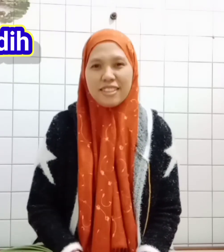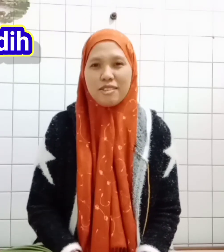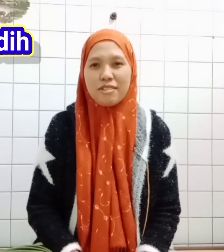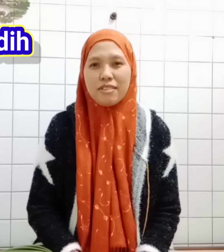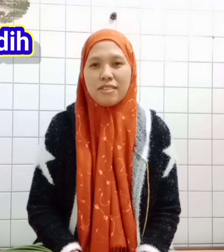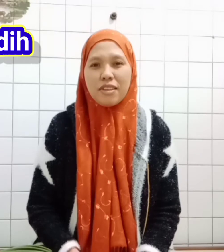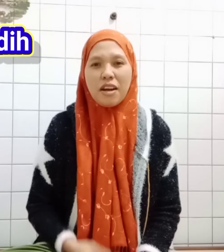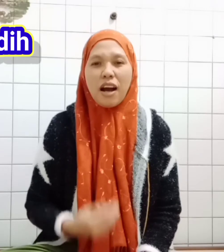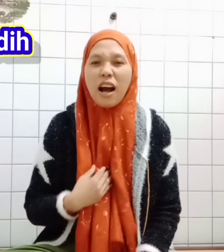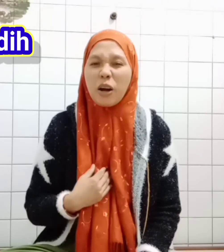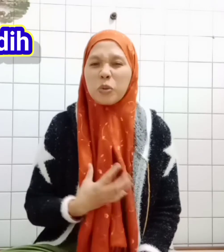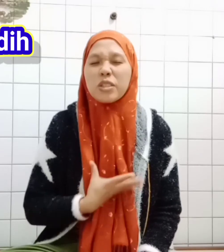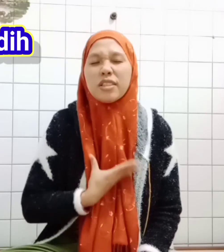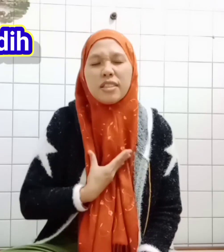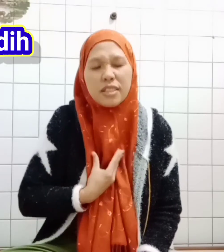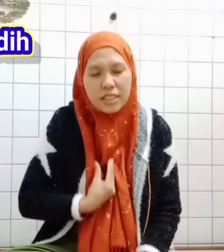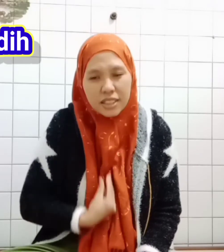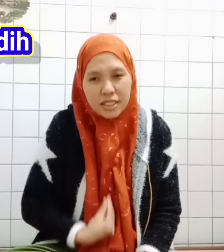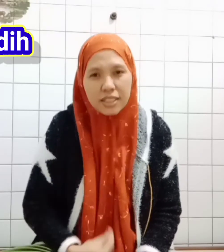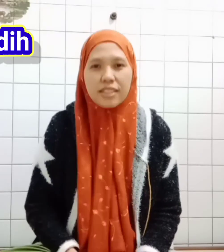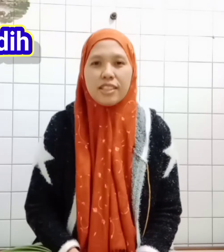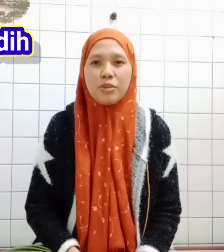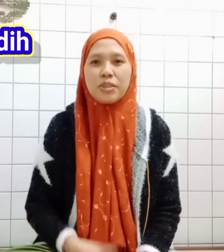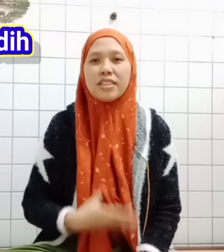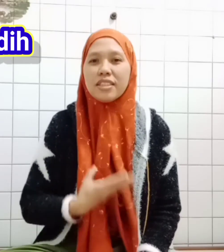Sedih gitu. Aku sedih gitu.